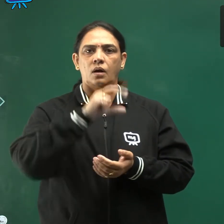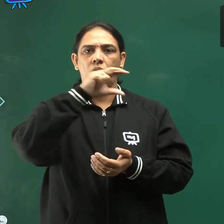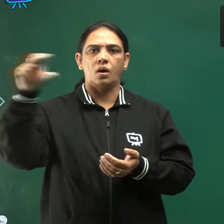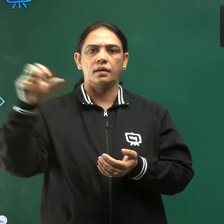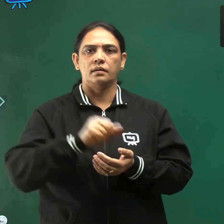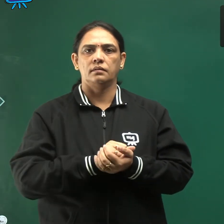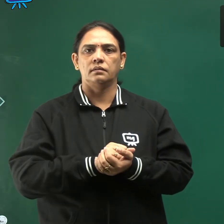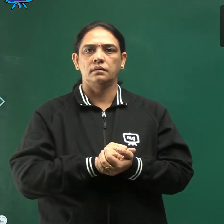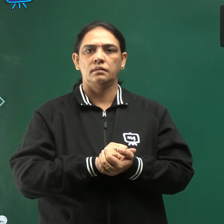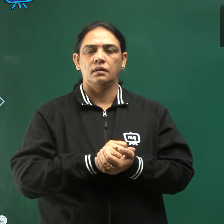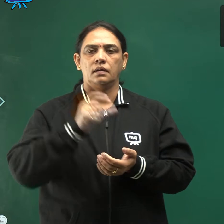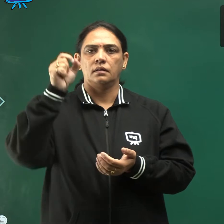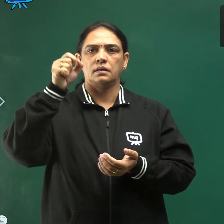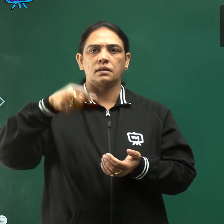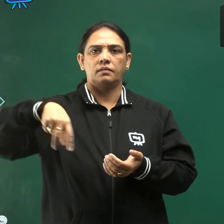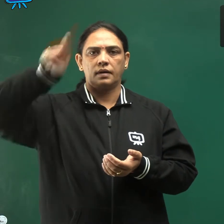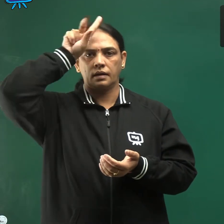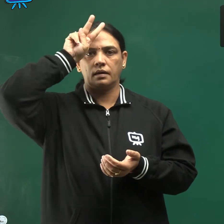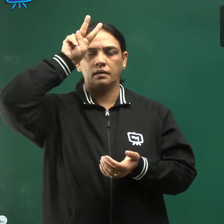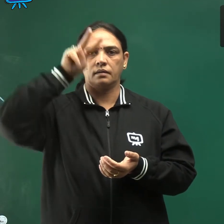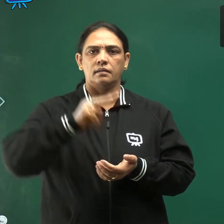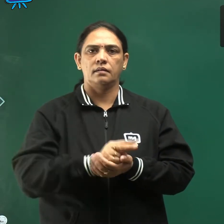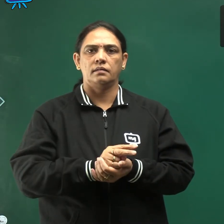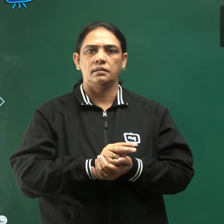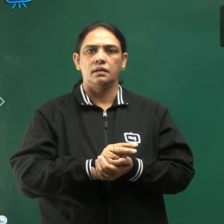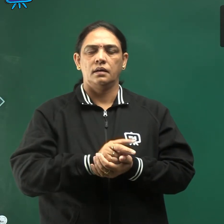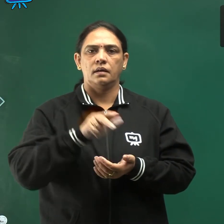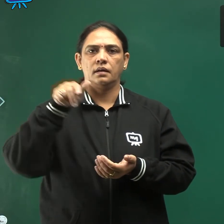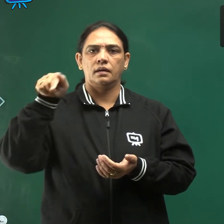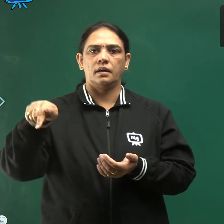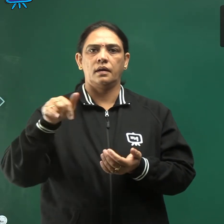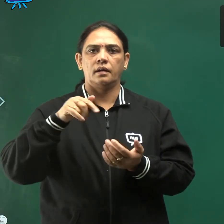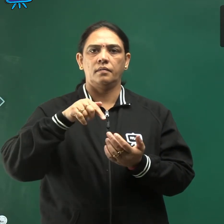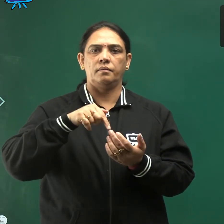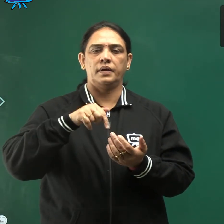और 10 का वर्ग के बीच